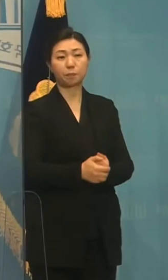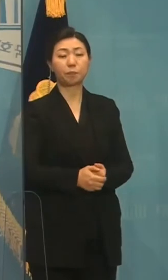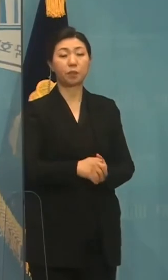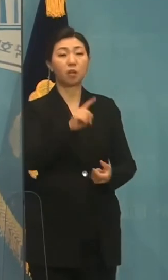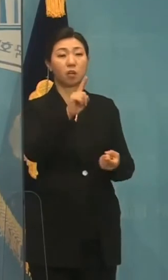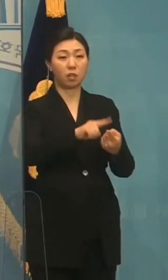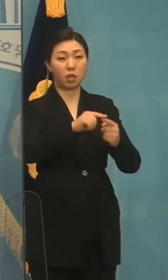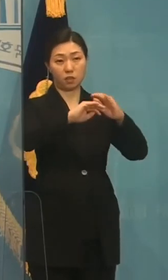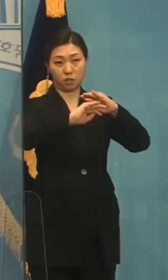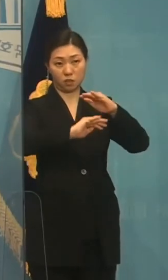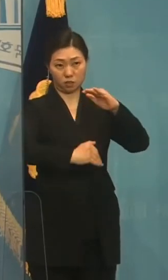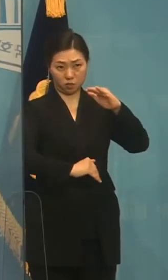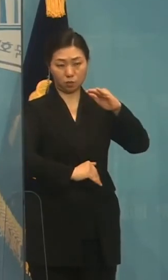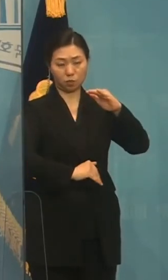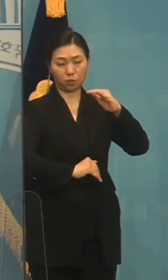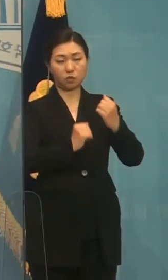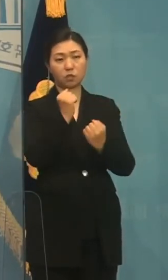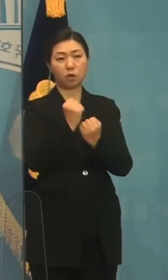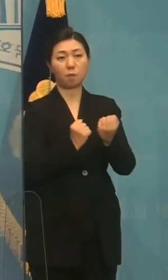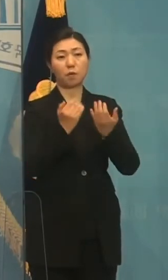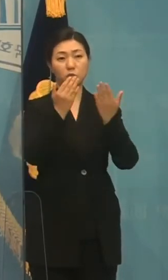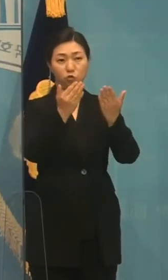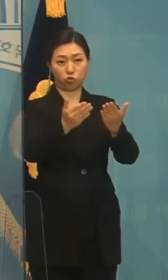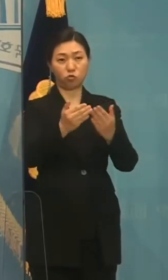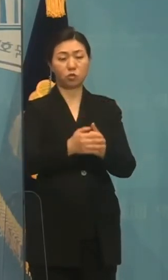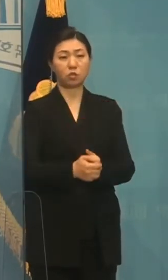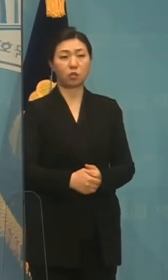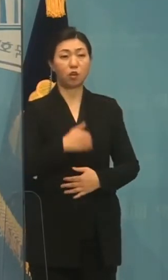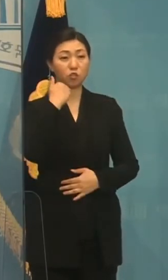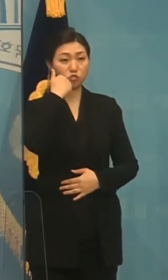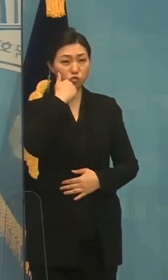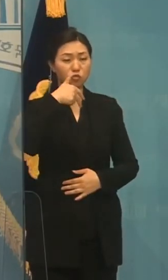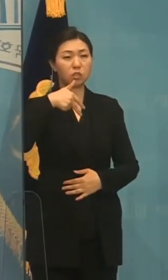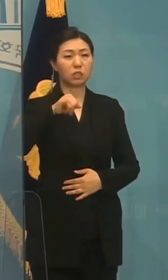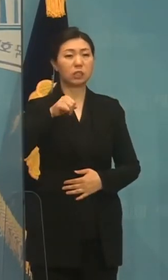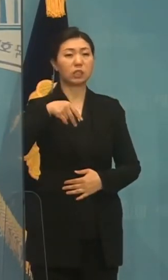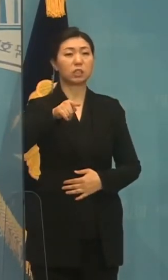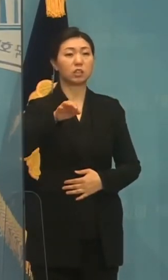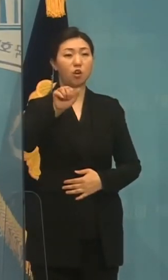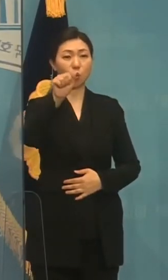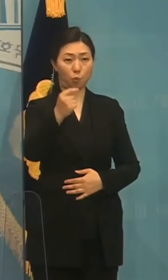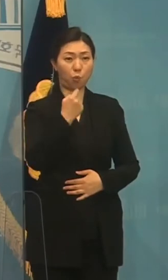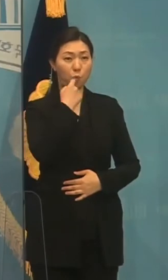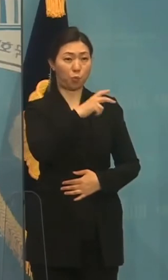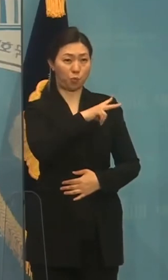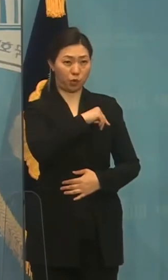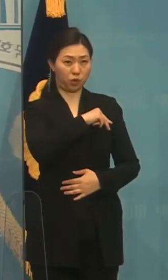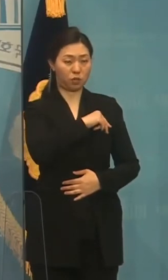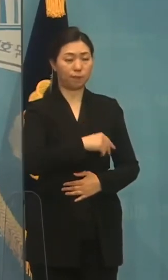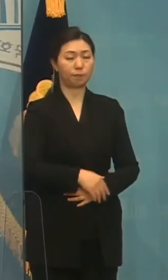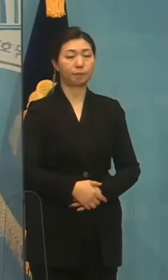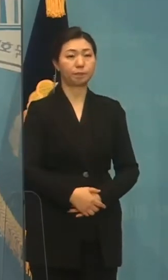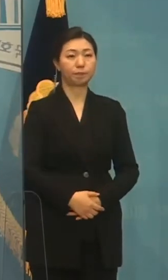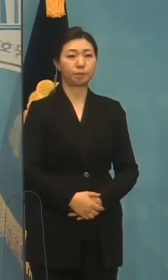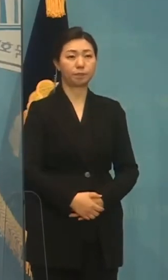내용에 대해서 우리 지성호 의원께서 여러분께 발표를